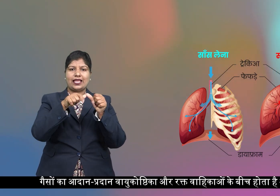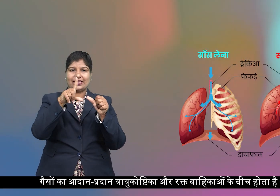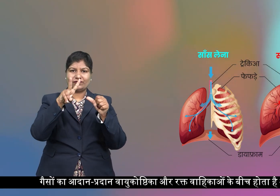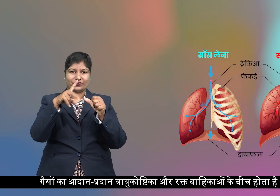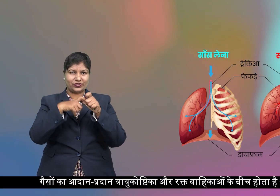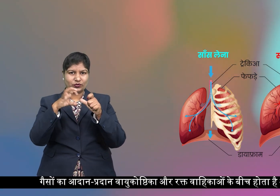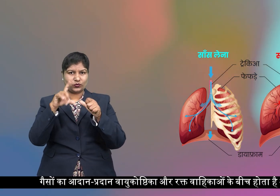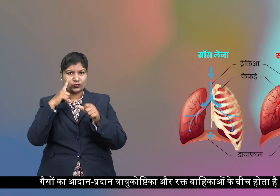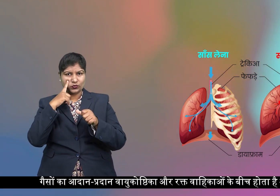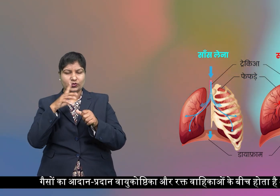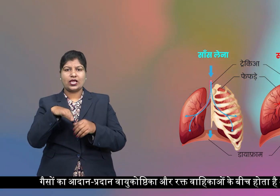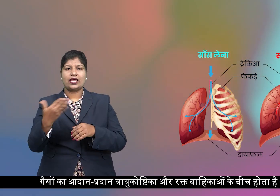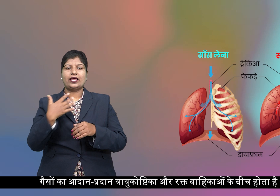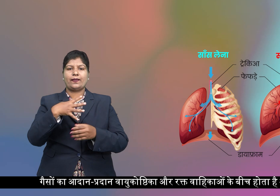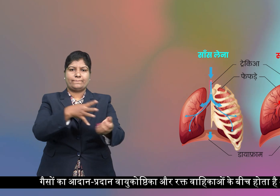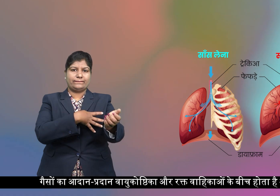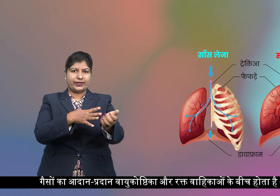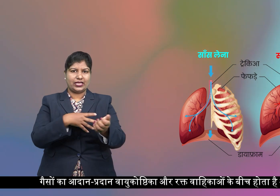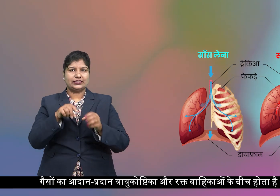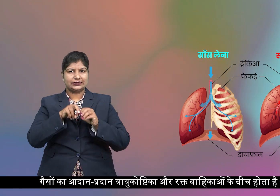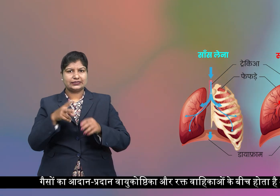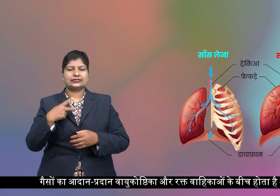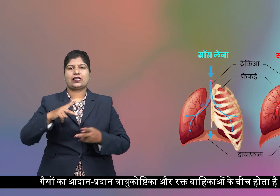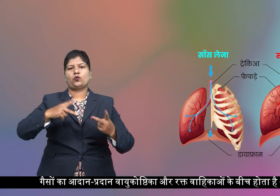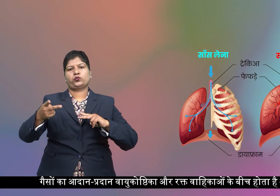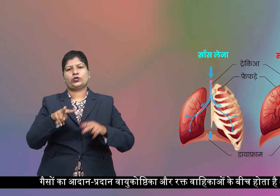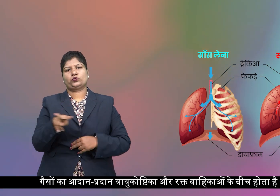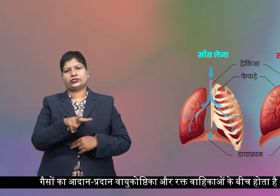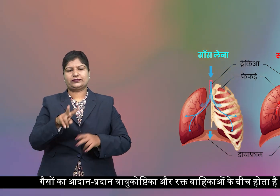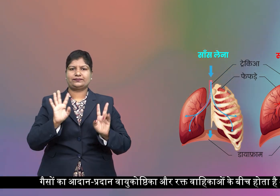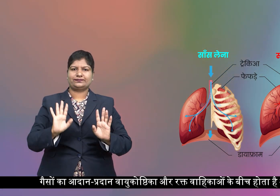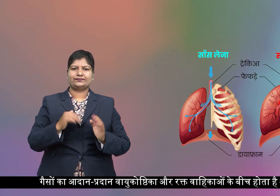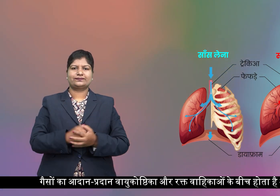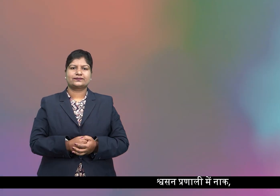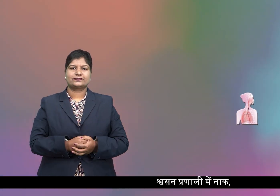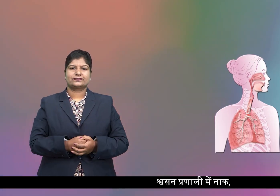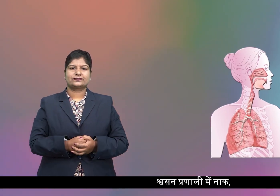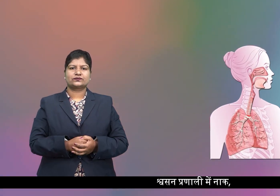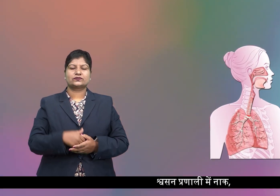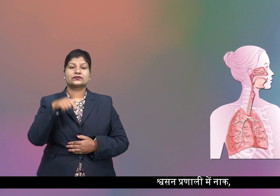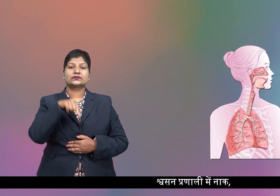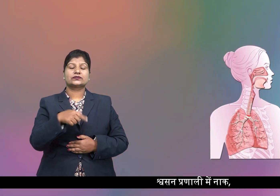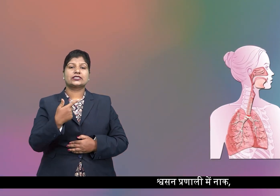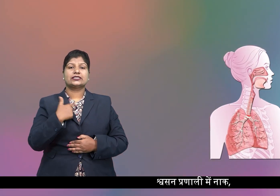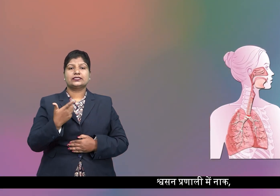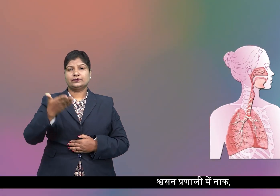रक्त वाहिकाओं के बीच होता है और इसके विपरीत श्वसन प्रणाली में